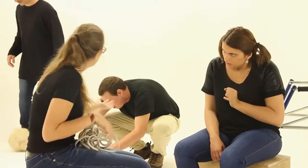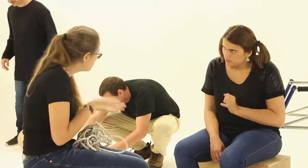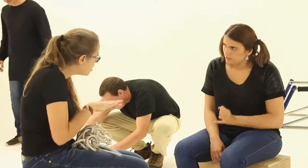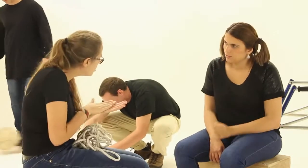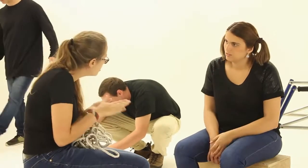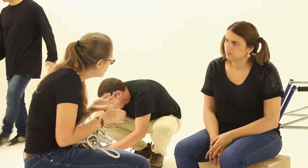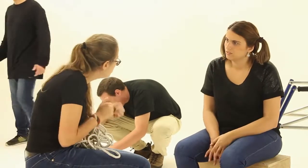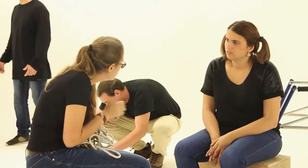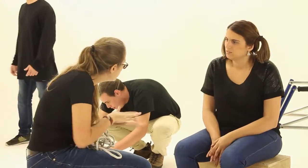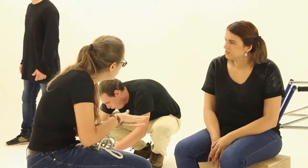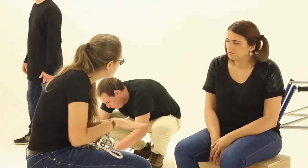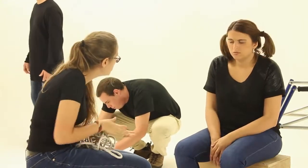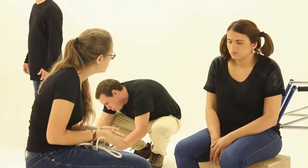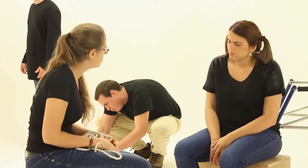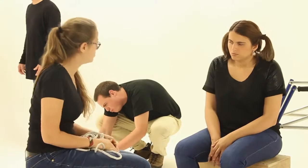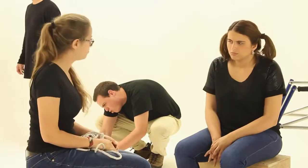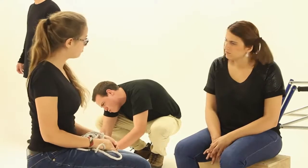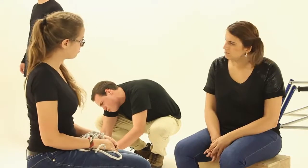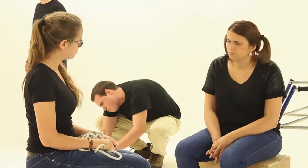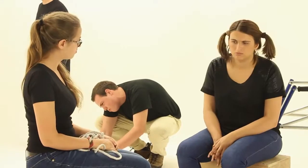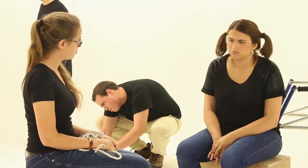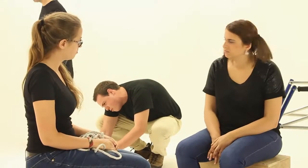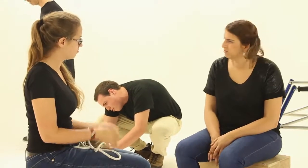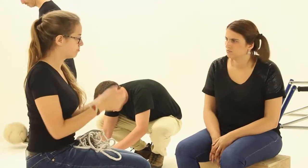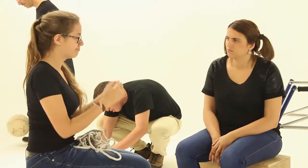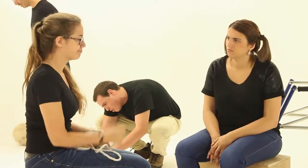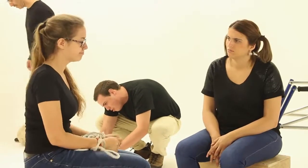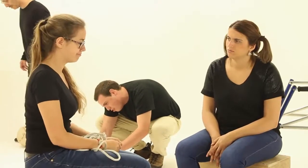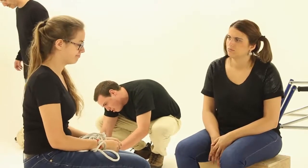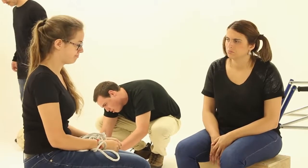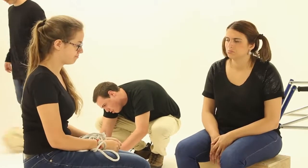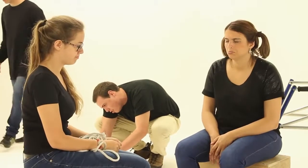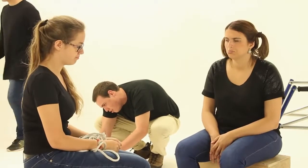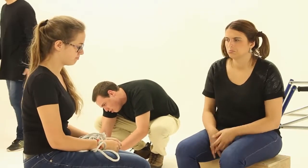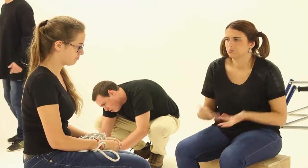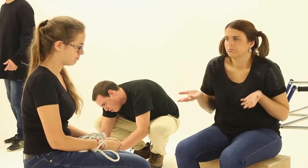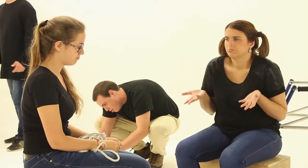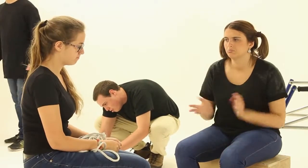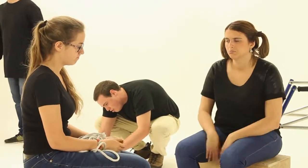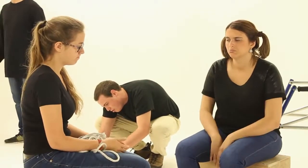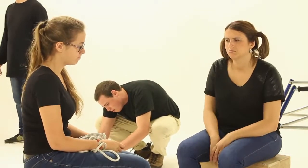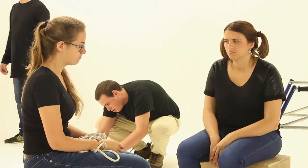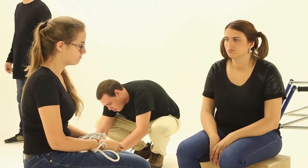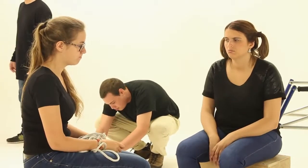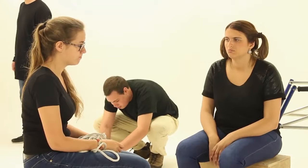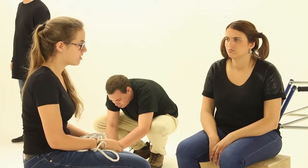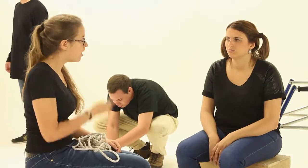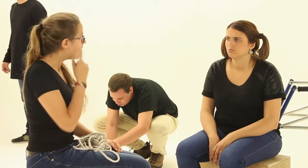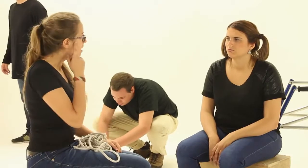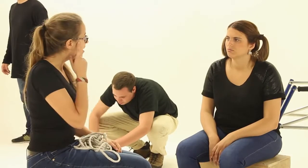Sí. Y nada, ¿qué estás haciendo? ¿Estás haciendo nada? No, estoy haciendo nada. Ah, y bueno, yo qué sé.